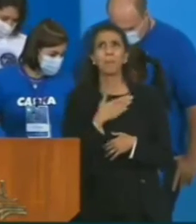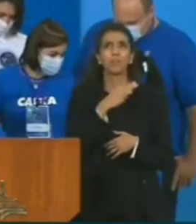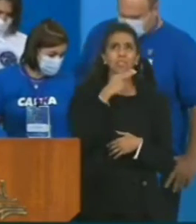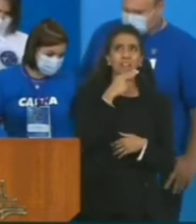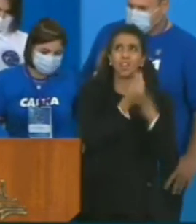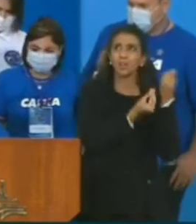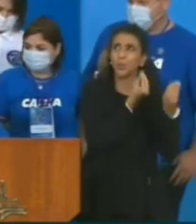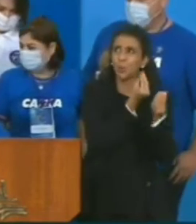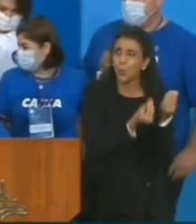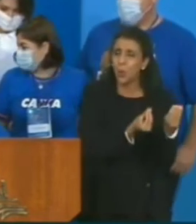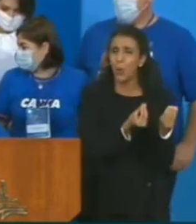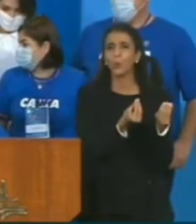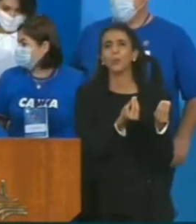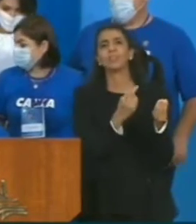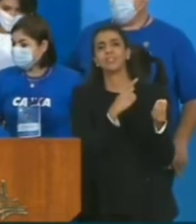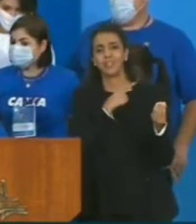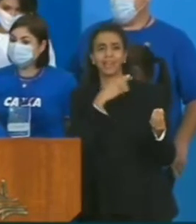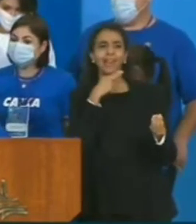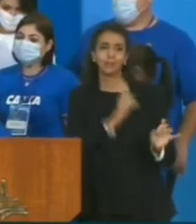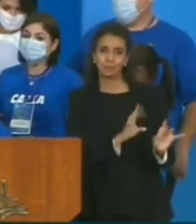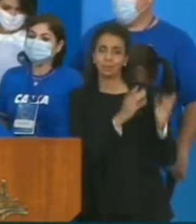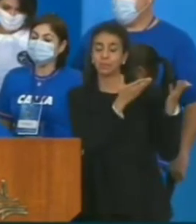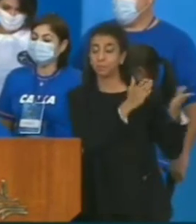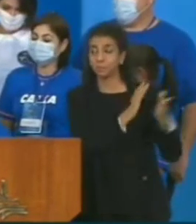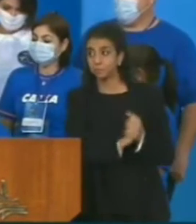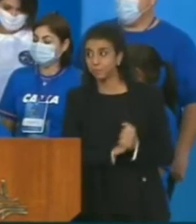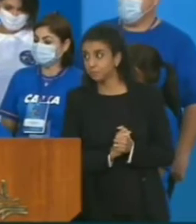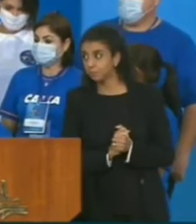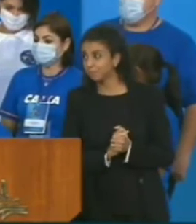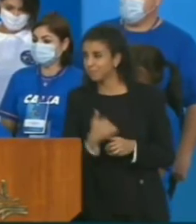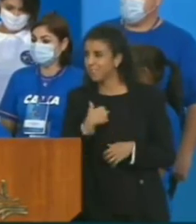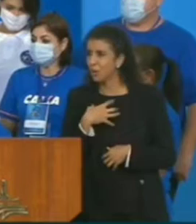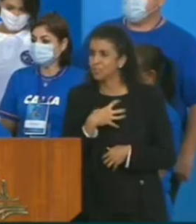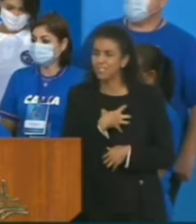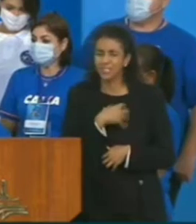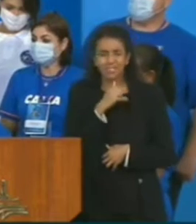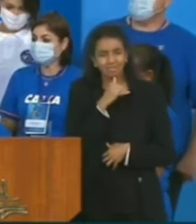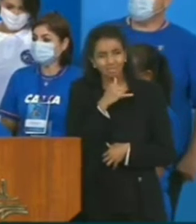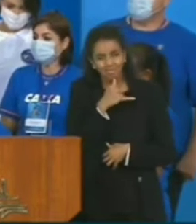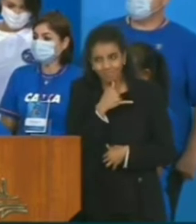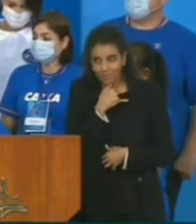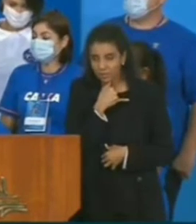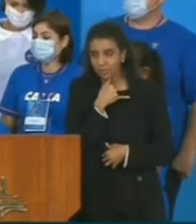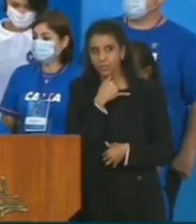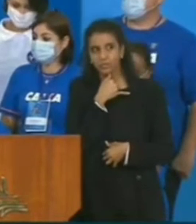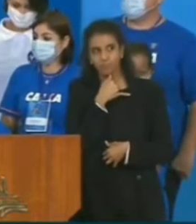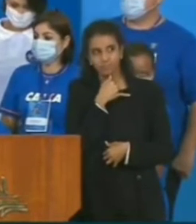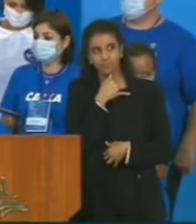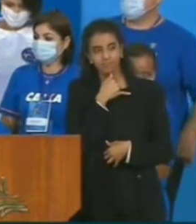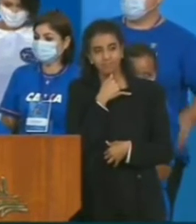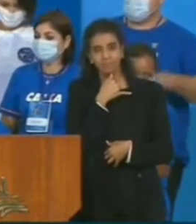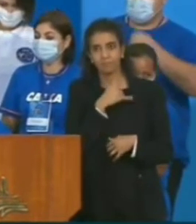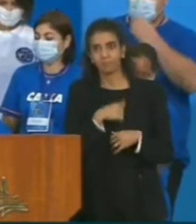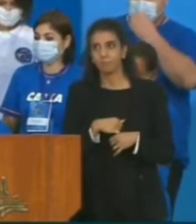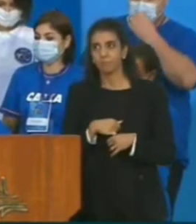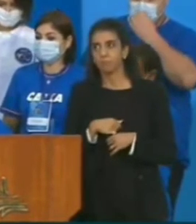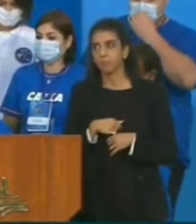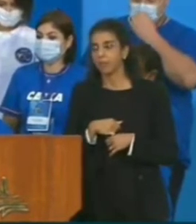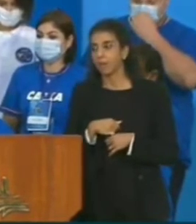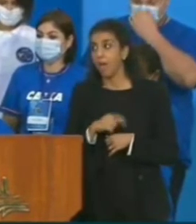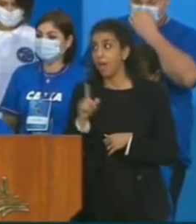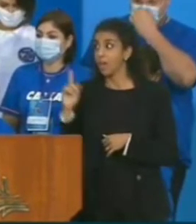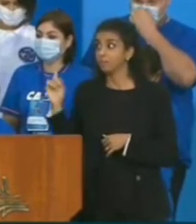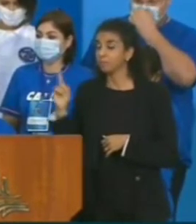netos, que eu crio dois netos, um especial, e eu estava muito mal, eu estava muito mal quando ele me apareceu na